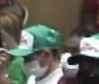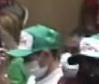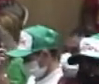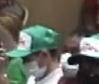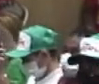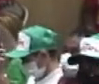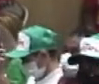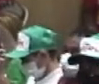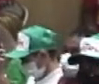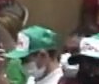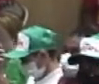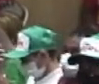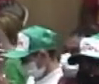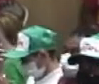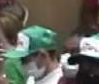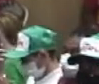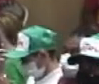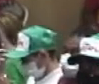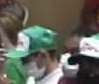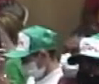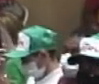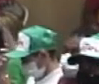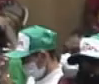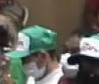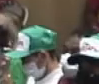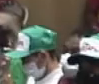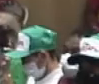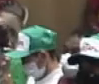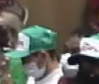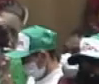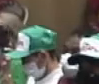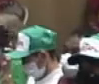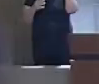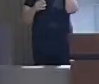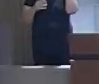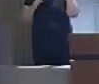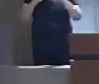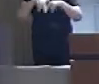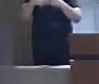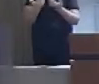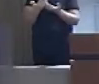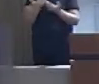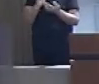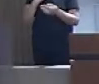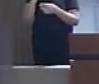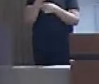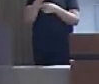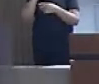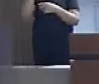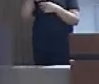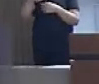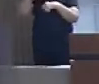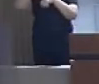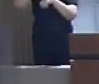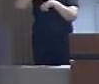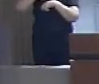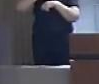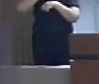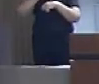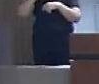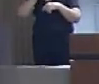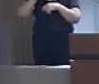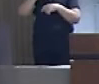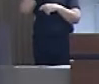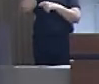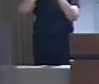do Estado de Pernambuco e do nosso Brasil. Então, nós vamos sim dar o recado a esses